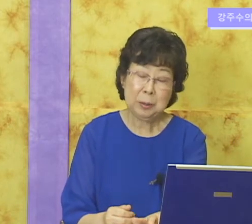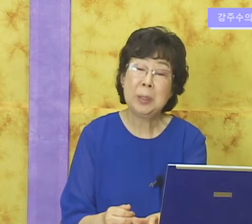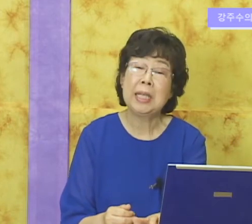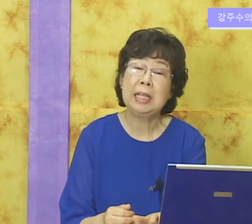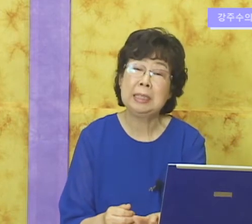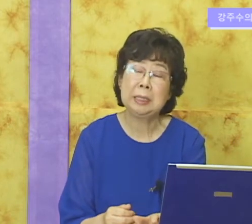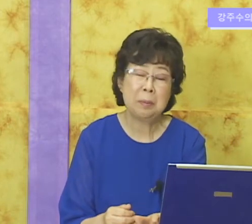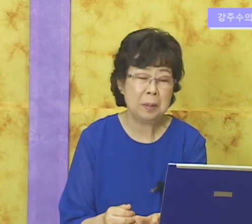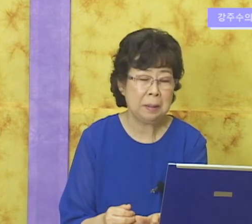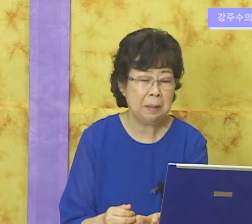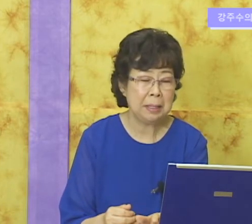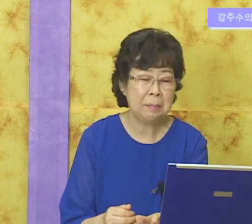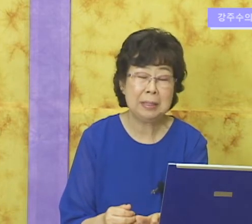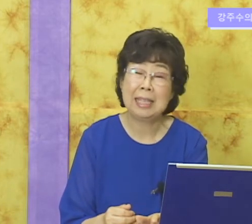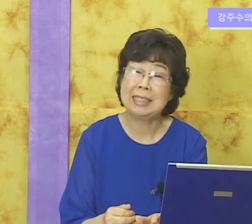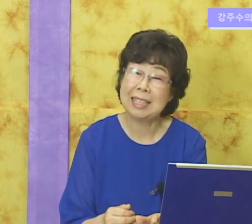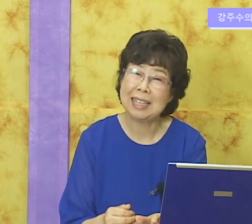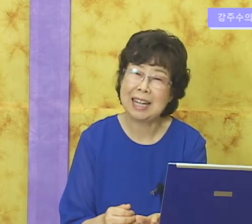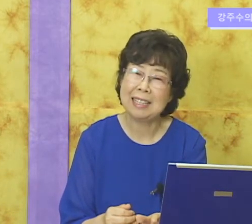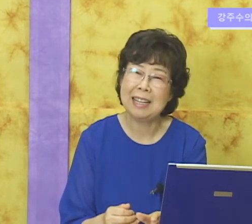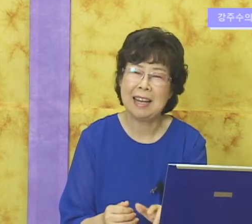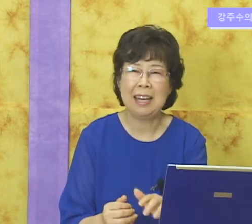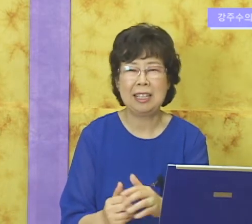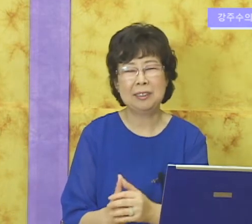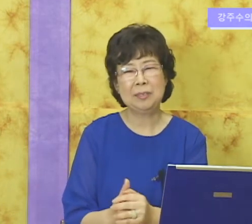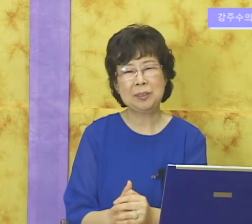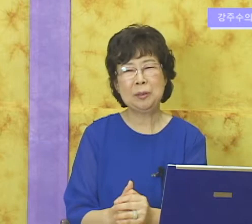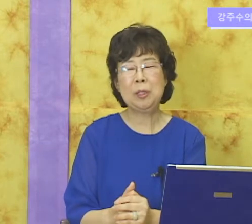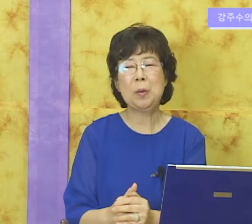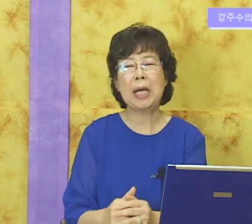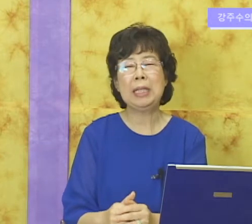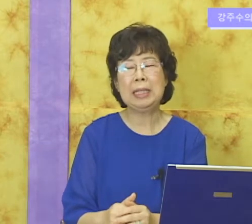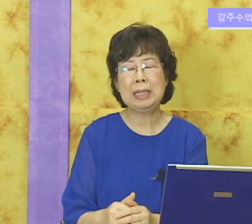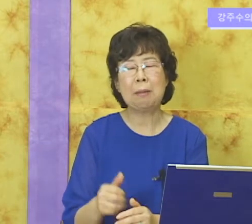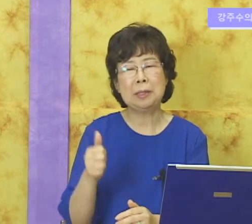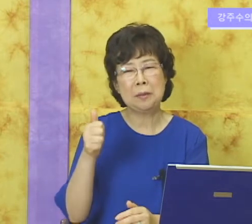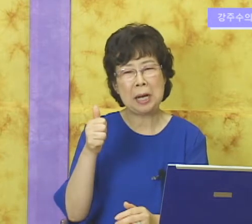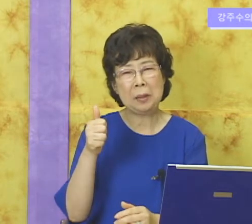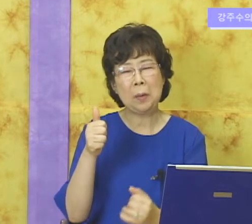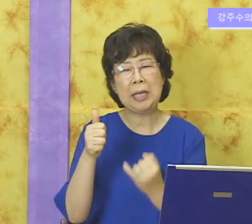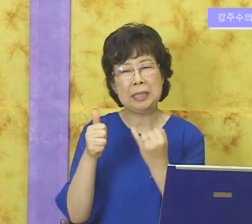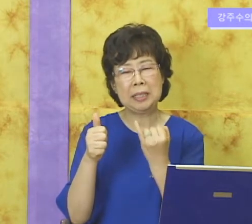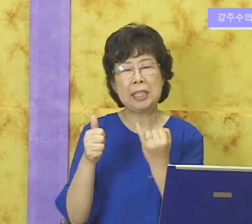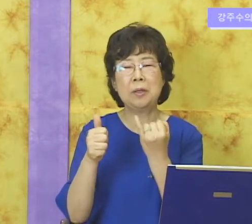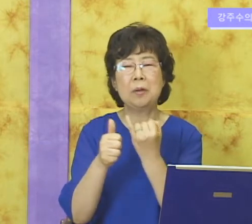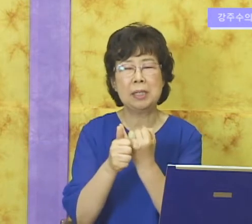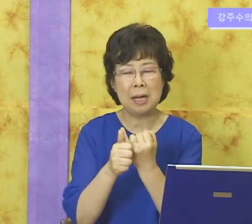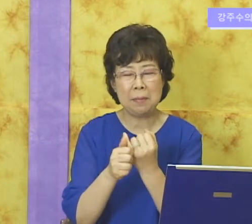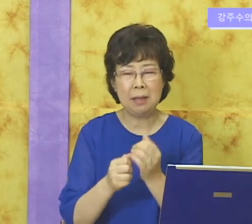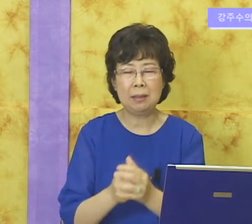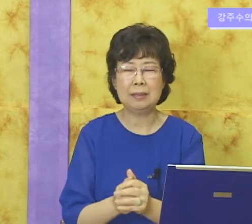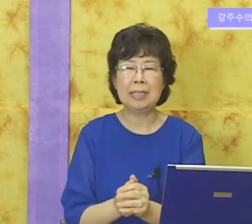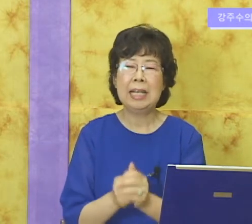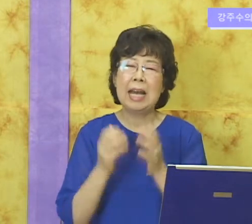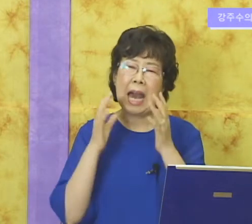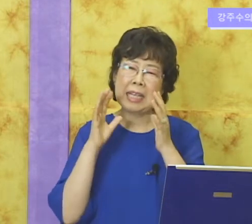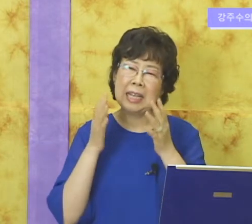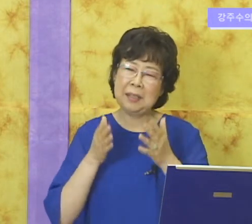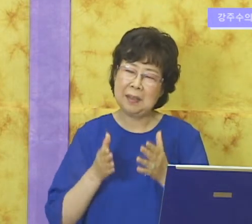소리에 대한 인식이 없는 것 하면 제가 생각이 나는데 우리 농아인 남성과 농아인 여성이 결혼을 하면 아기가